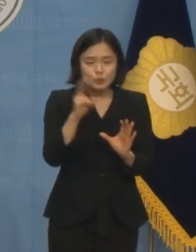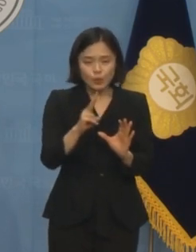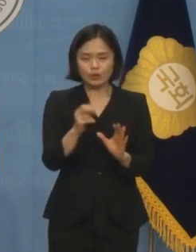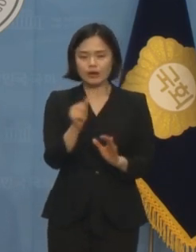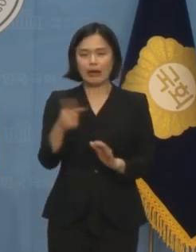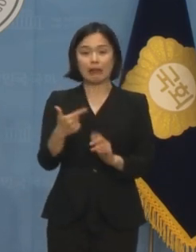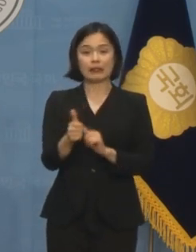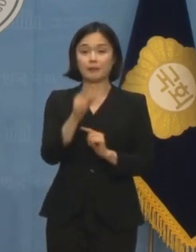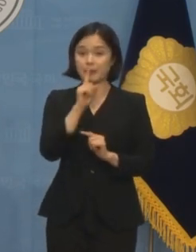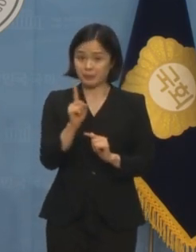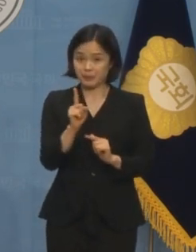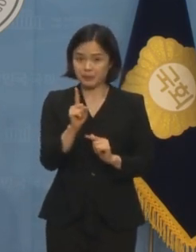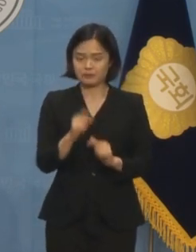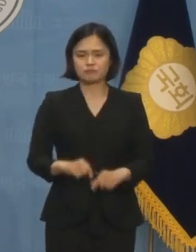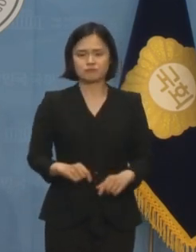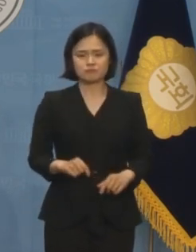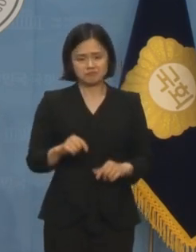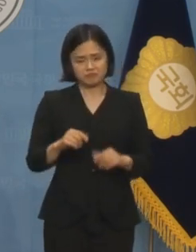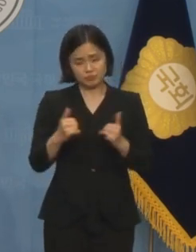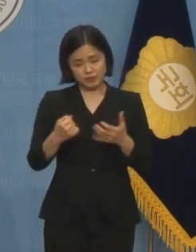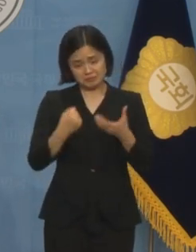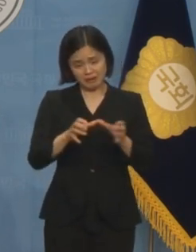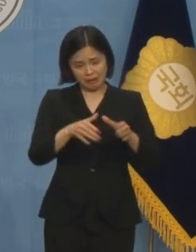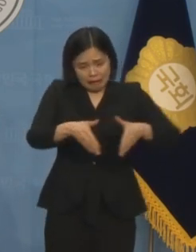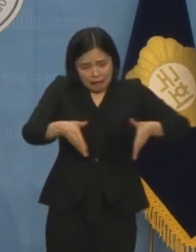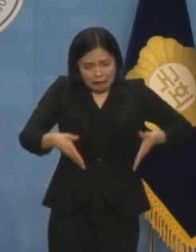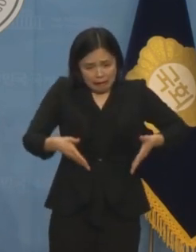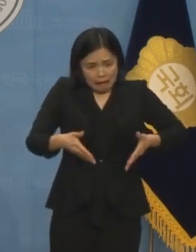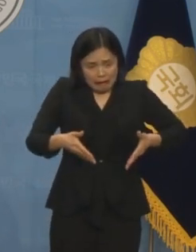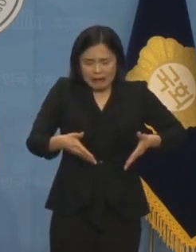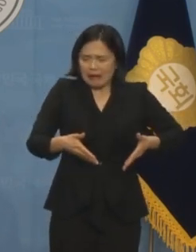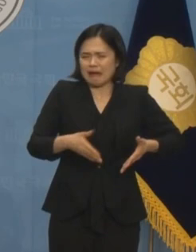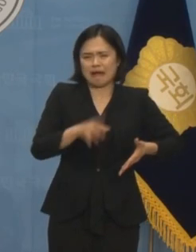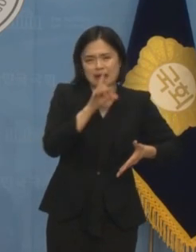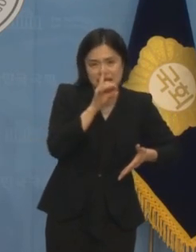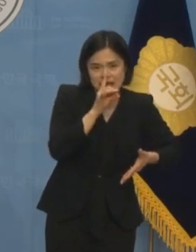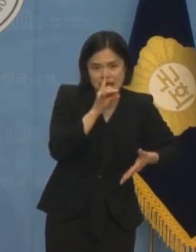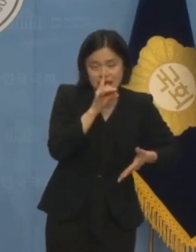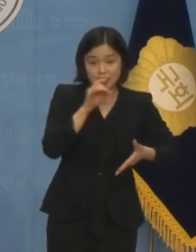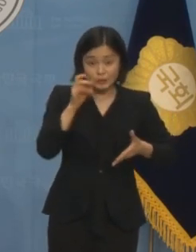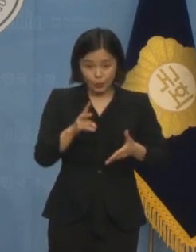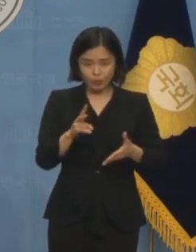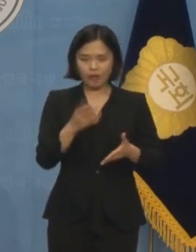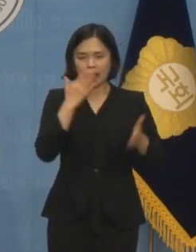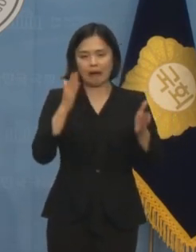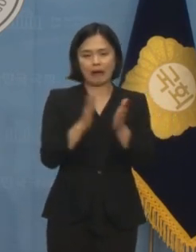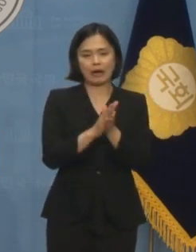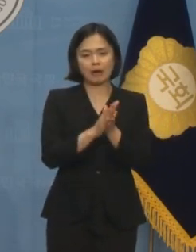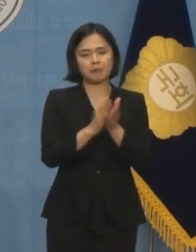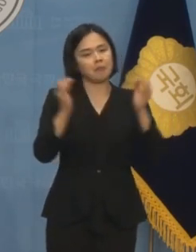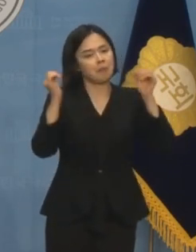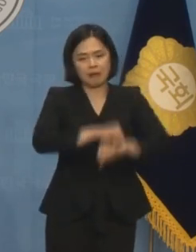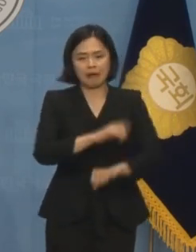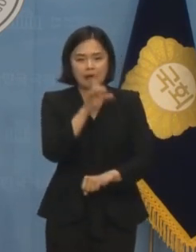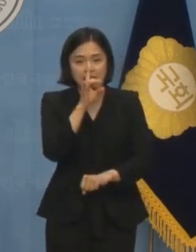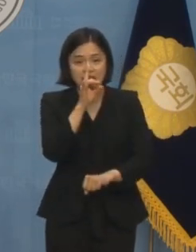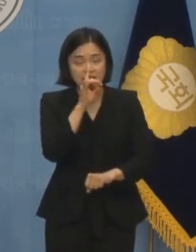같다 이러다가 다 죽습니다 삼연타 출마 선언을 본 우리 국민들의